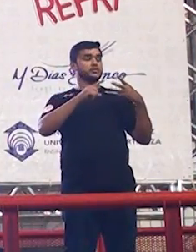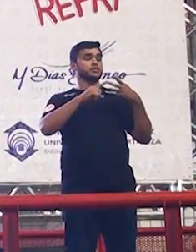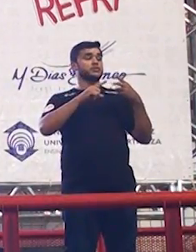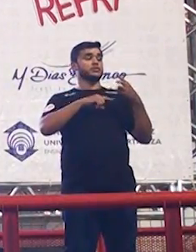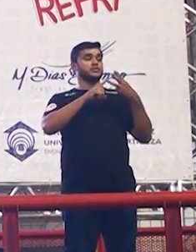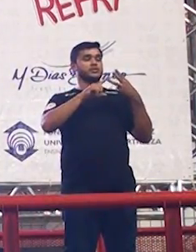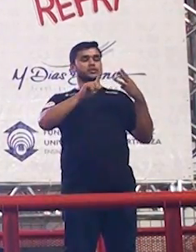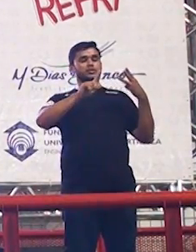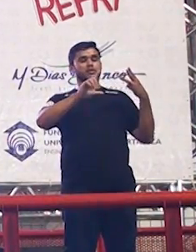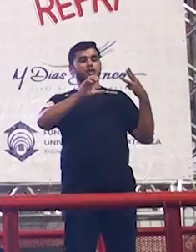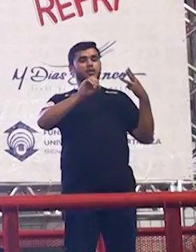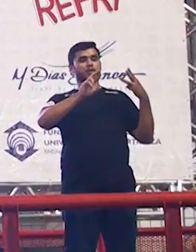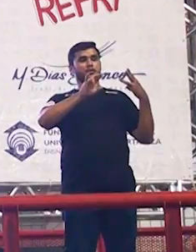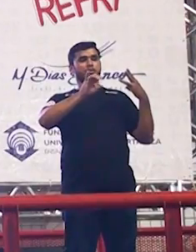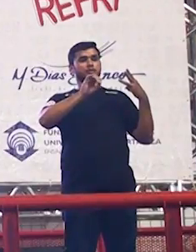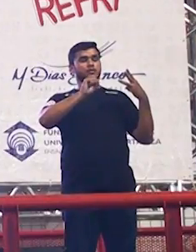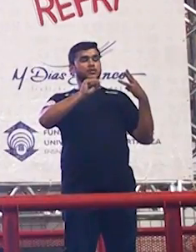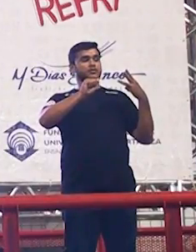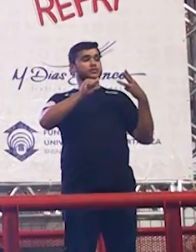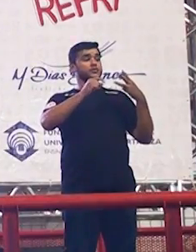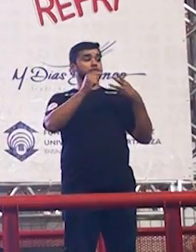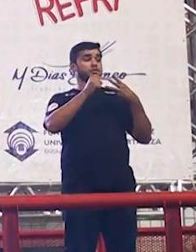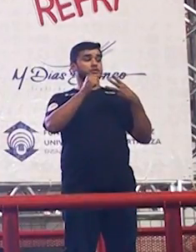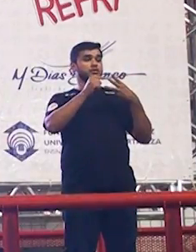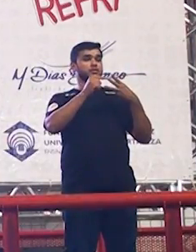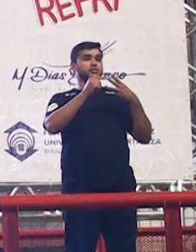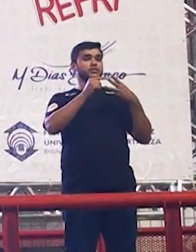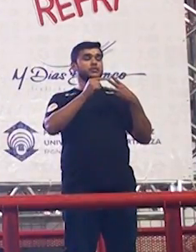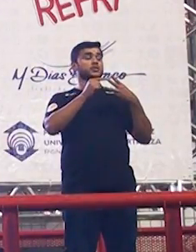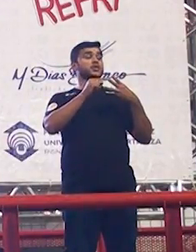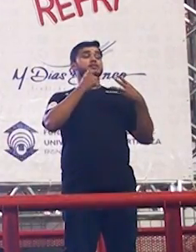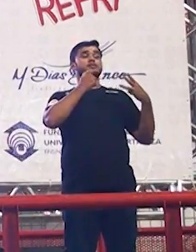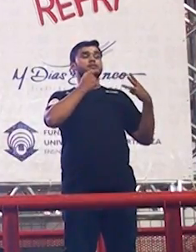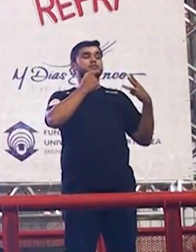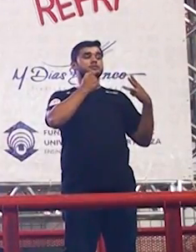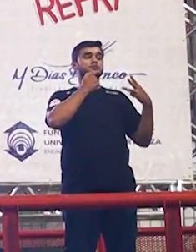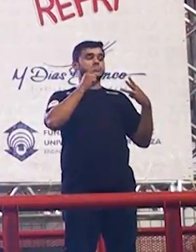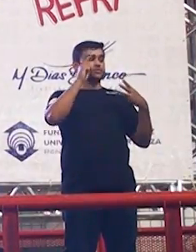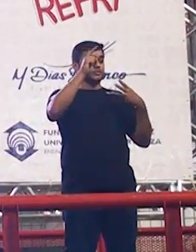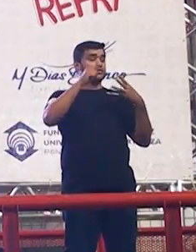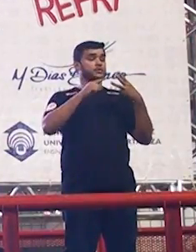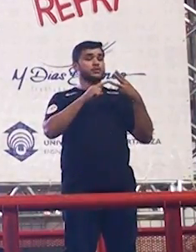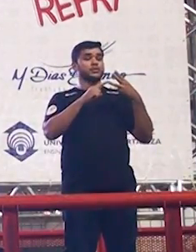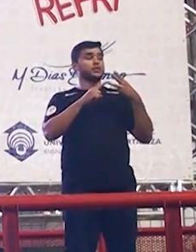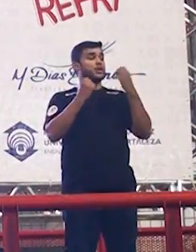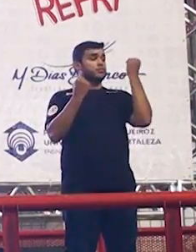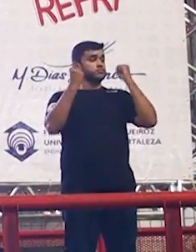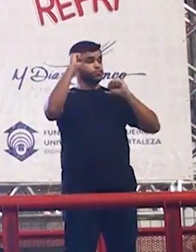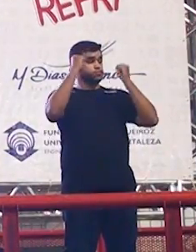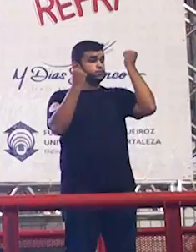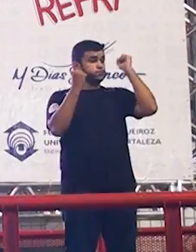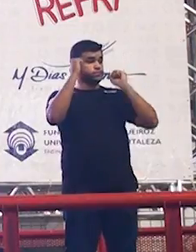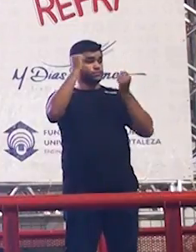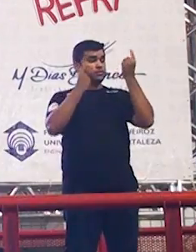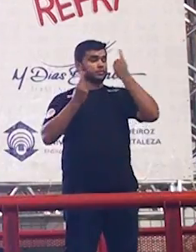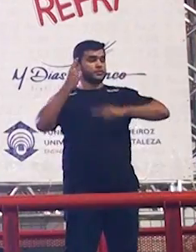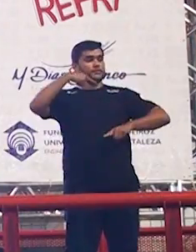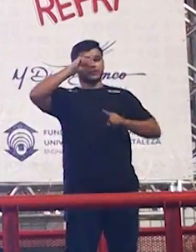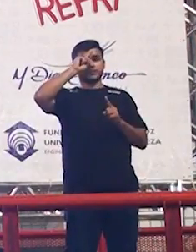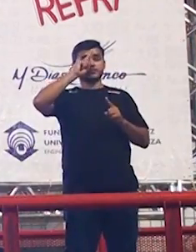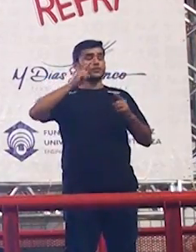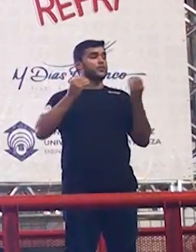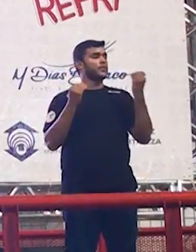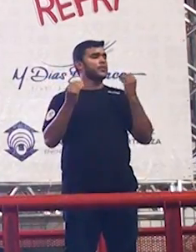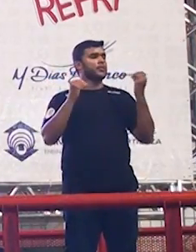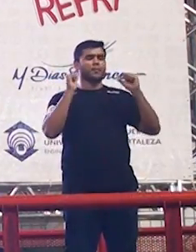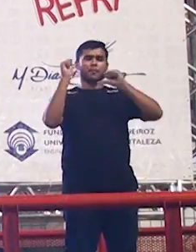gloriosa, que é a Revolução Inglesa, e a Revolução Industrial. Vocês vão